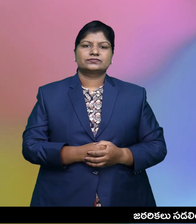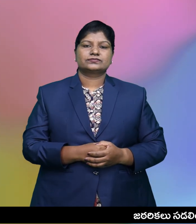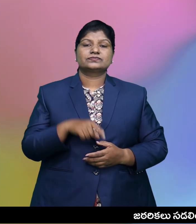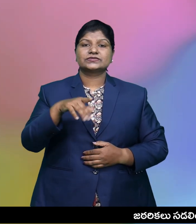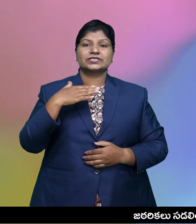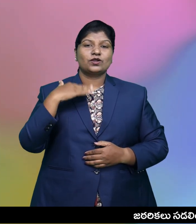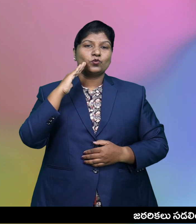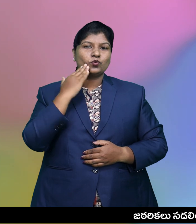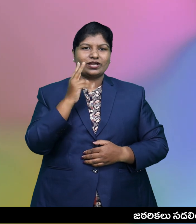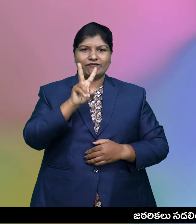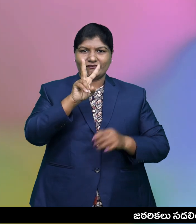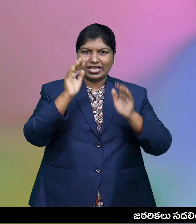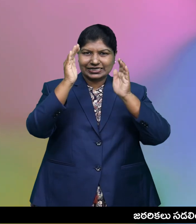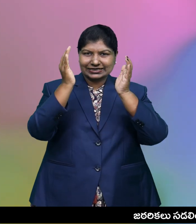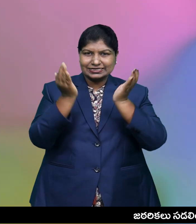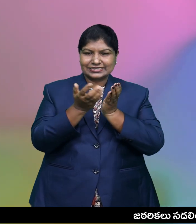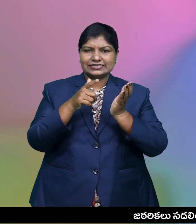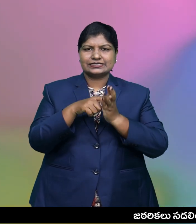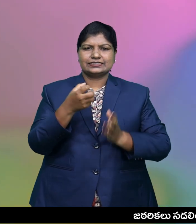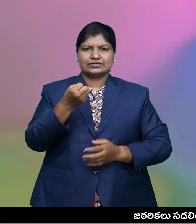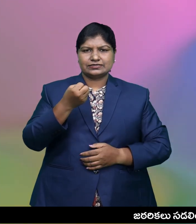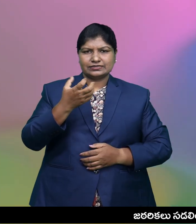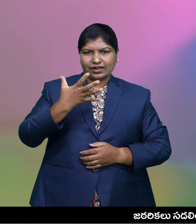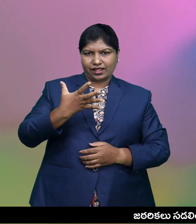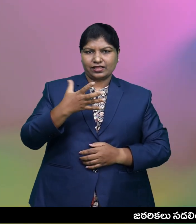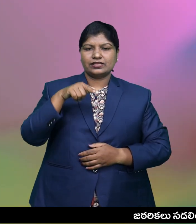జఠరికలు సడలించినప్పుడు వాటిలో ఒత్తిడి తగ్గుతుంది.